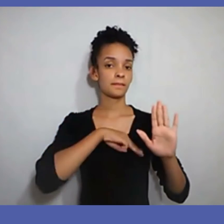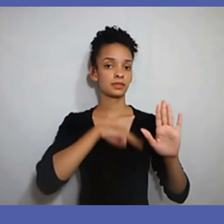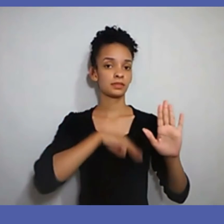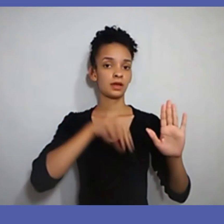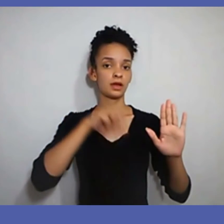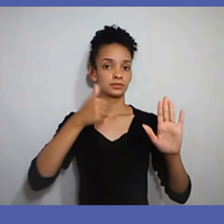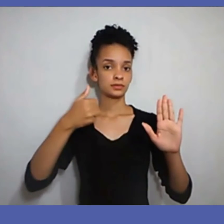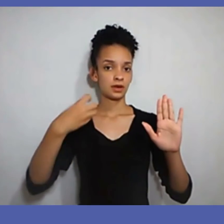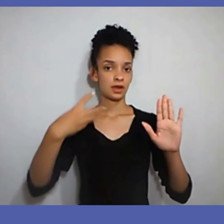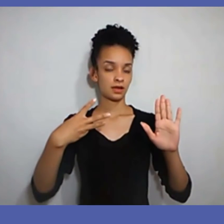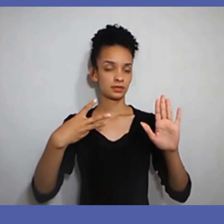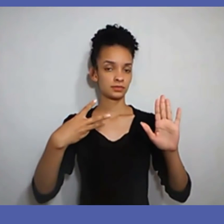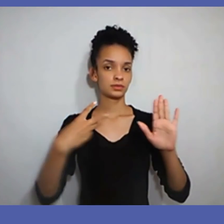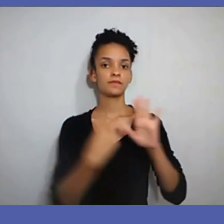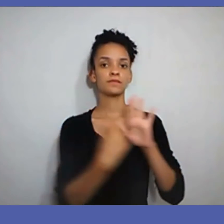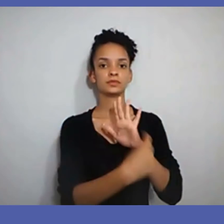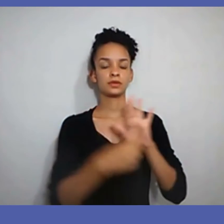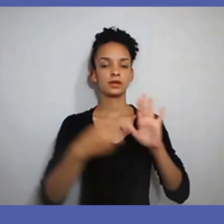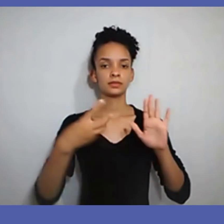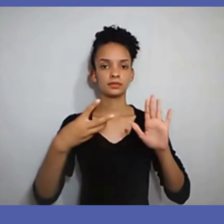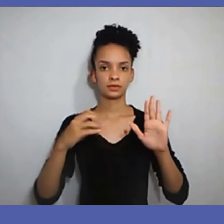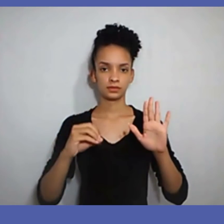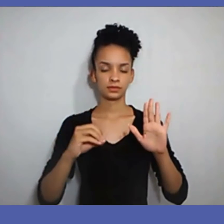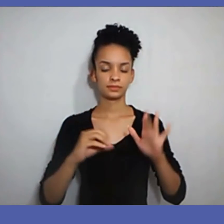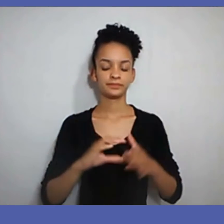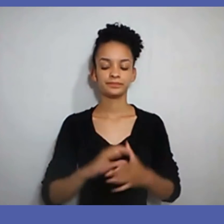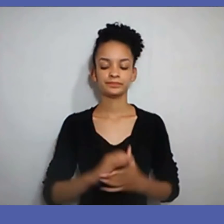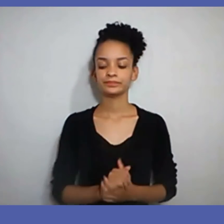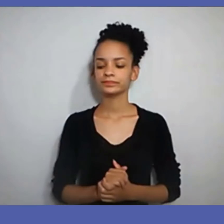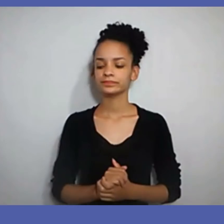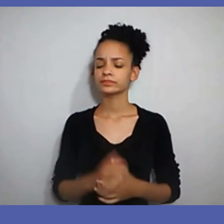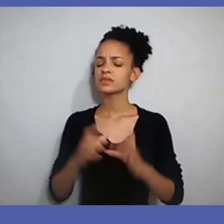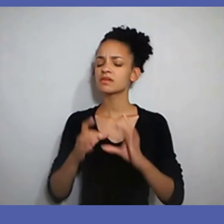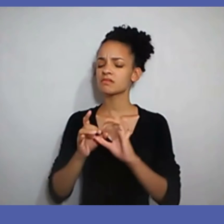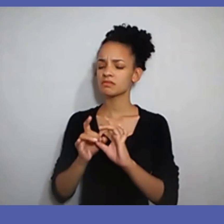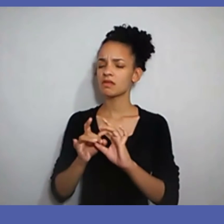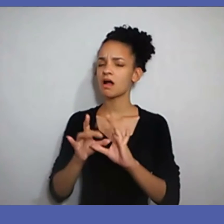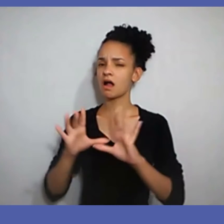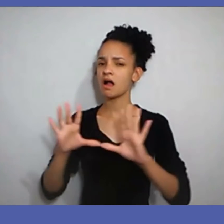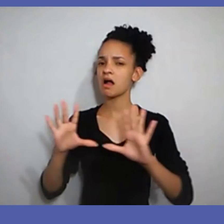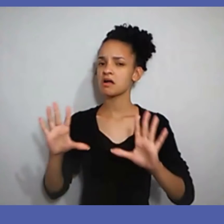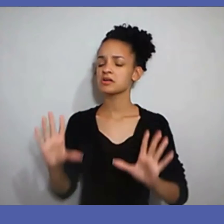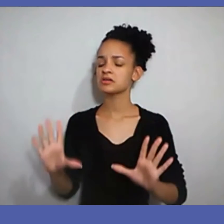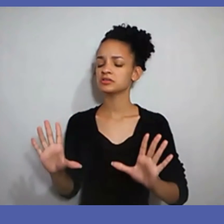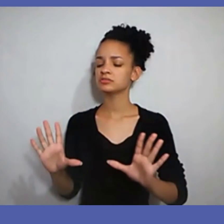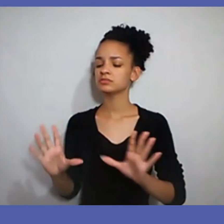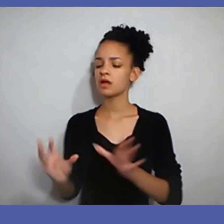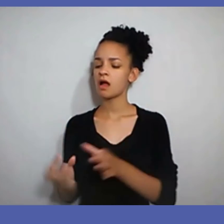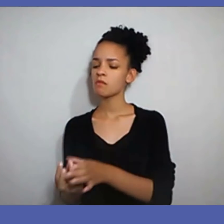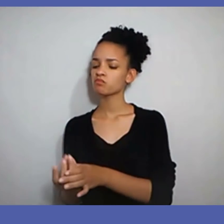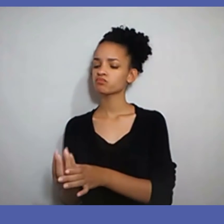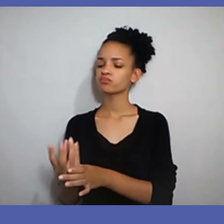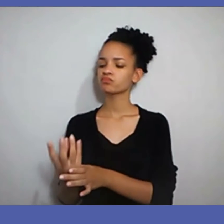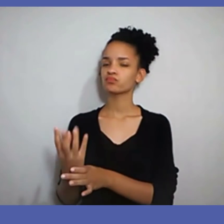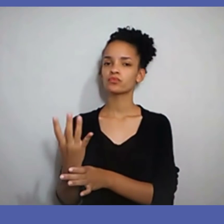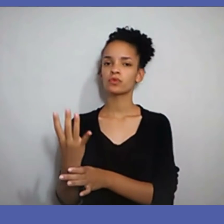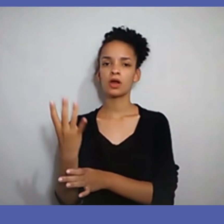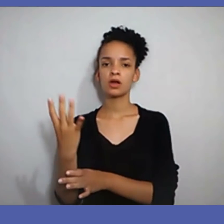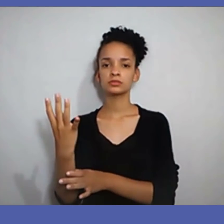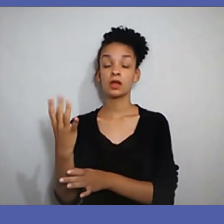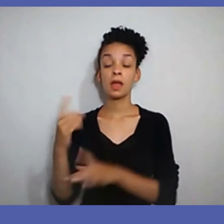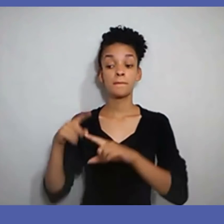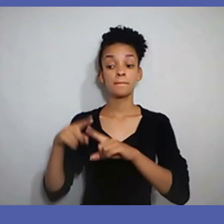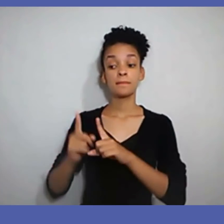Deixai-os crescer junto até a colheita, e no tempo da colheita direi aos ceifeiros: ajuntai primeiro o joio, atai-o em